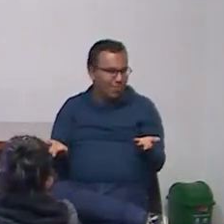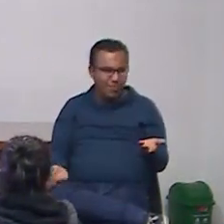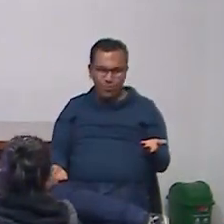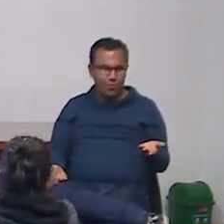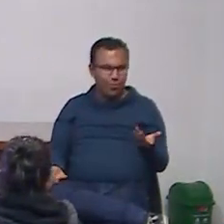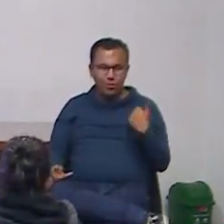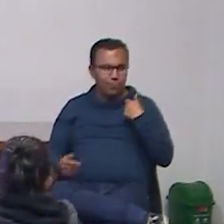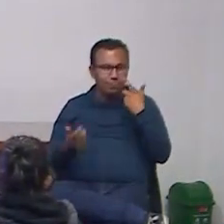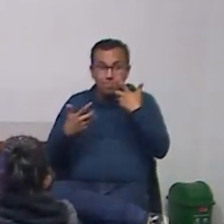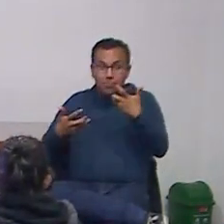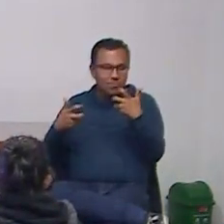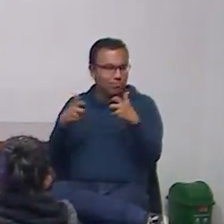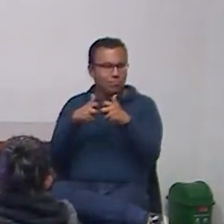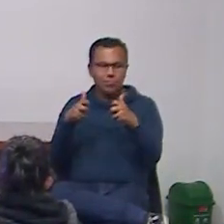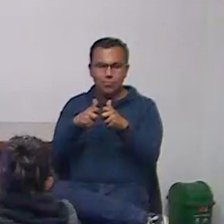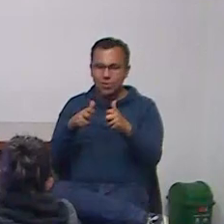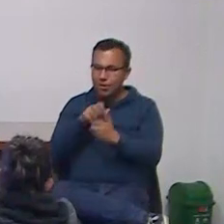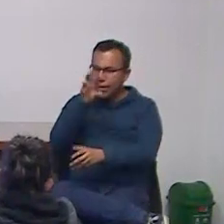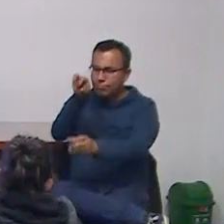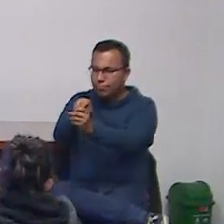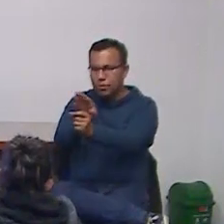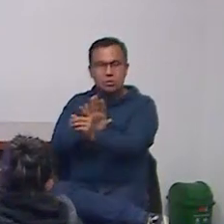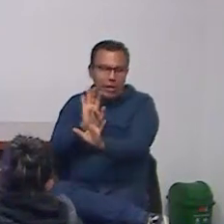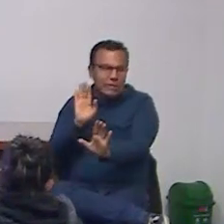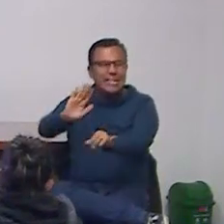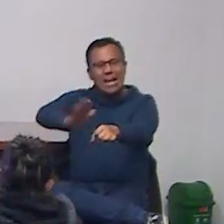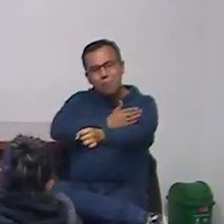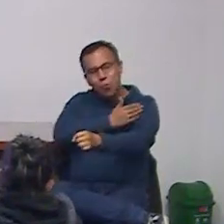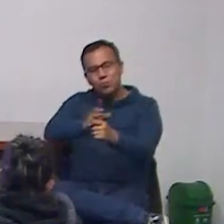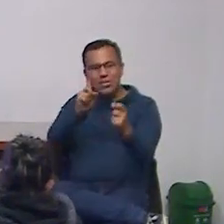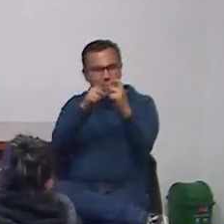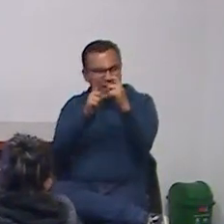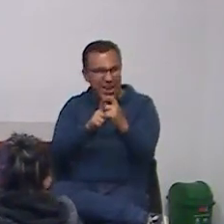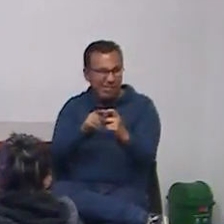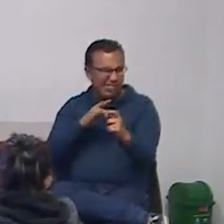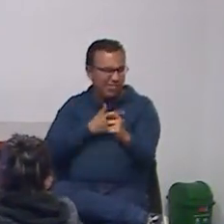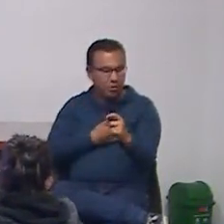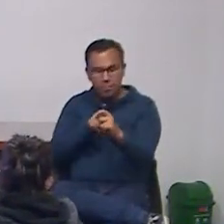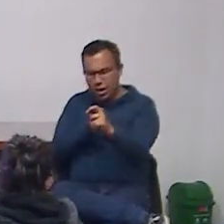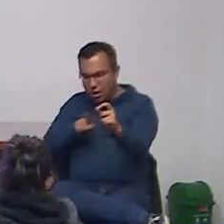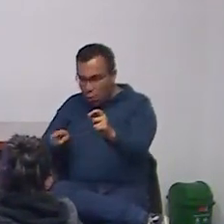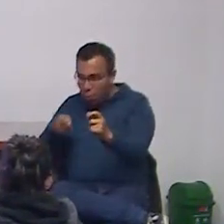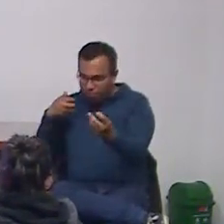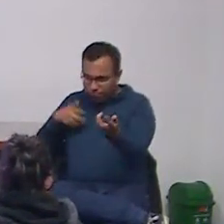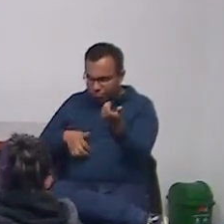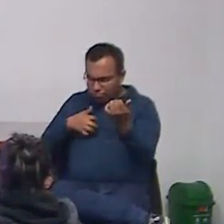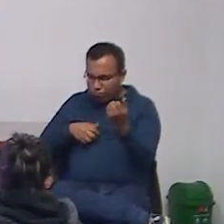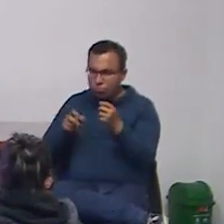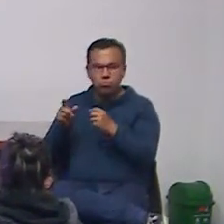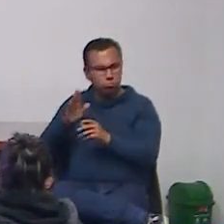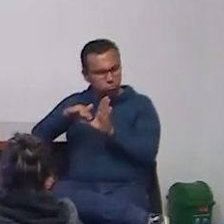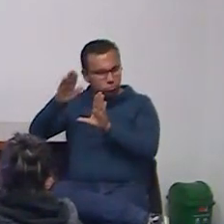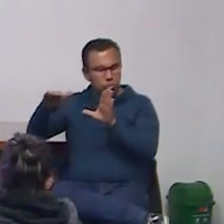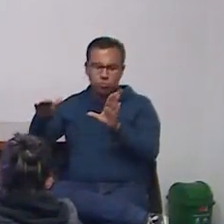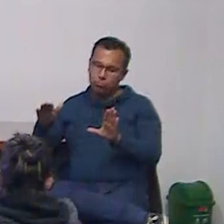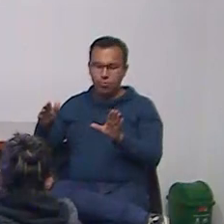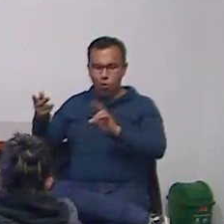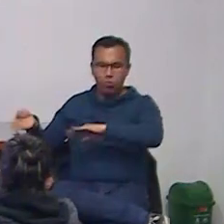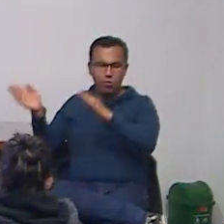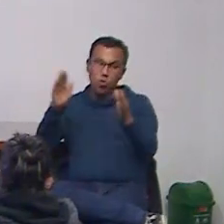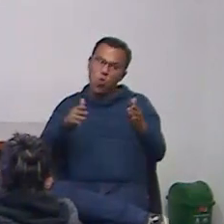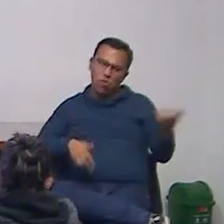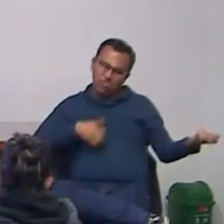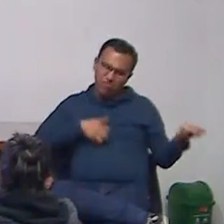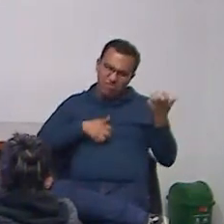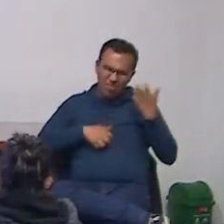pone y lo activa y y además hay ritmo detrás de eso sí Entonces es es saber leer eso obviamente es más chévere cuando Uy no